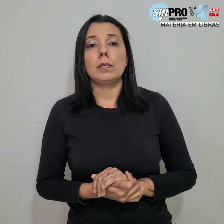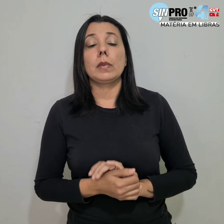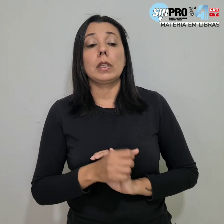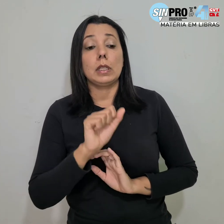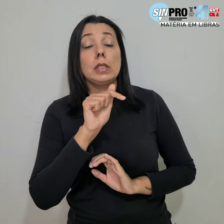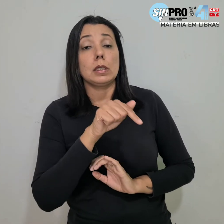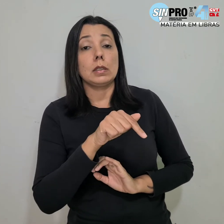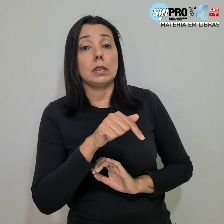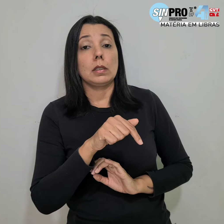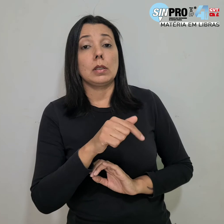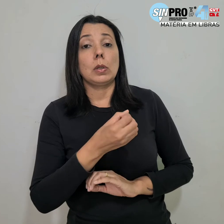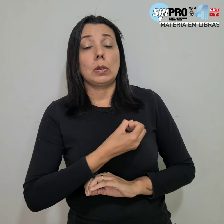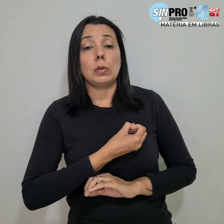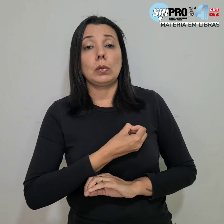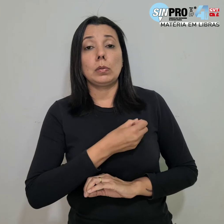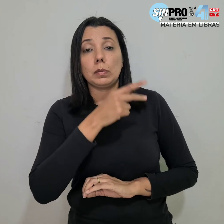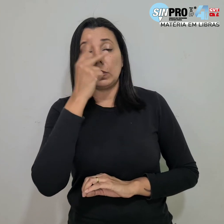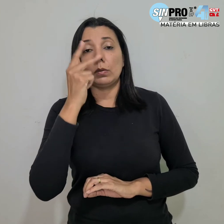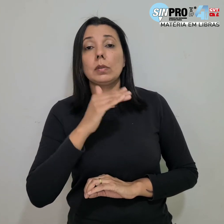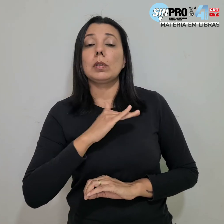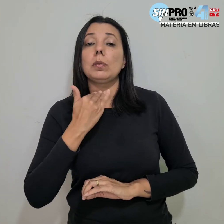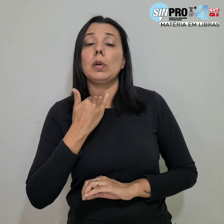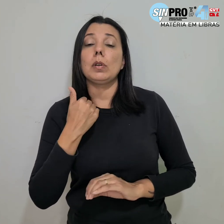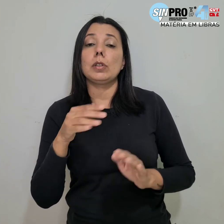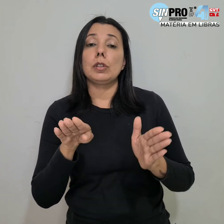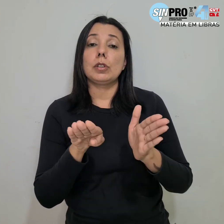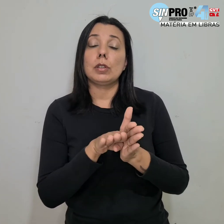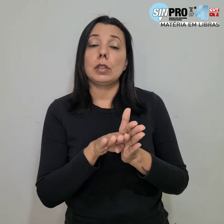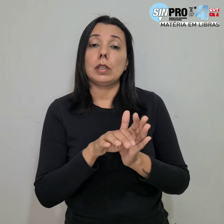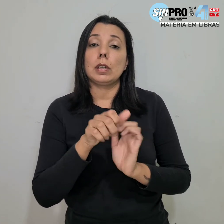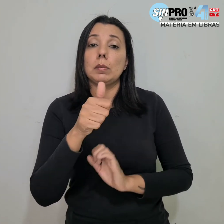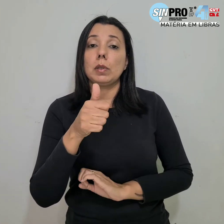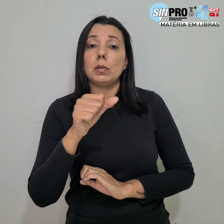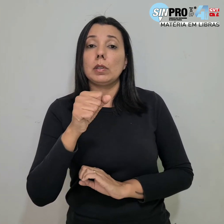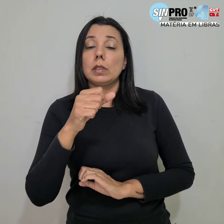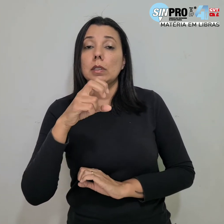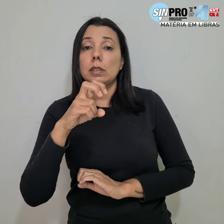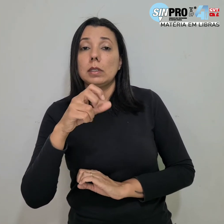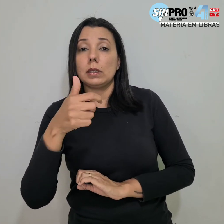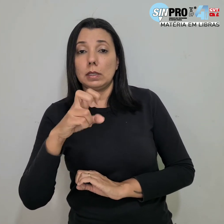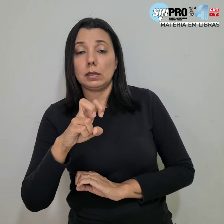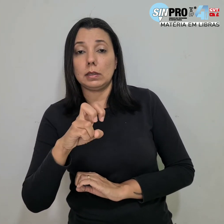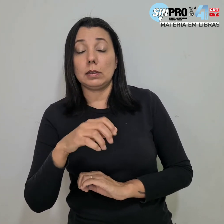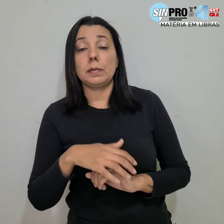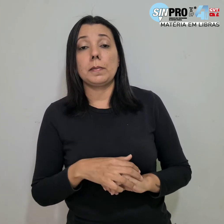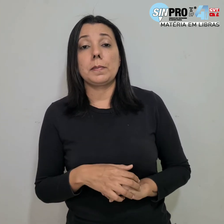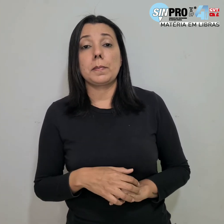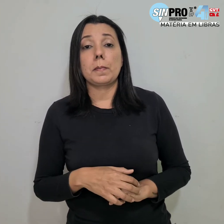Com isso, o número de falecimentos chega a 1.815, sendo